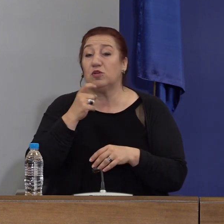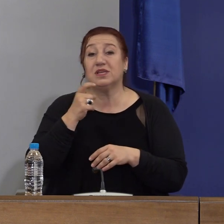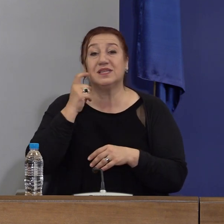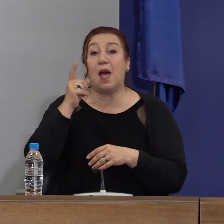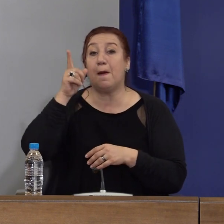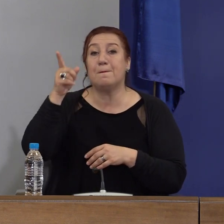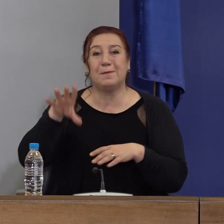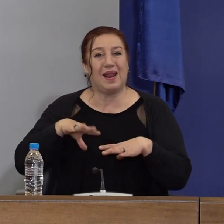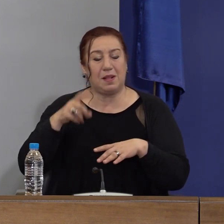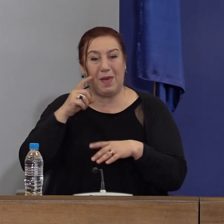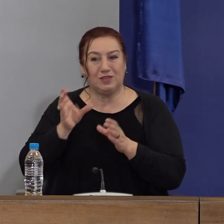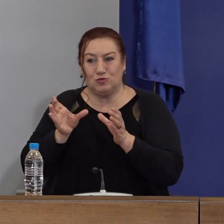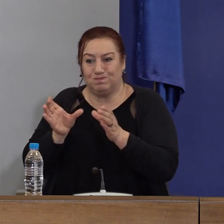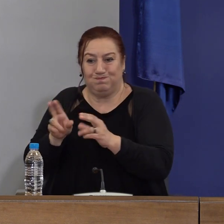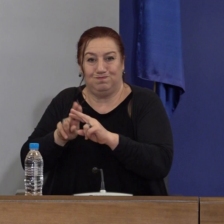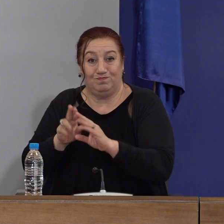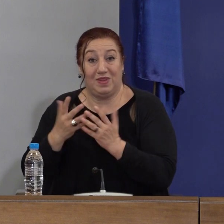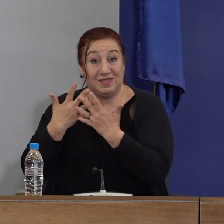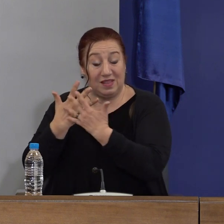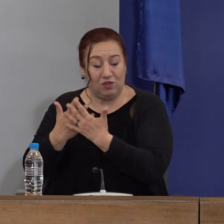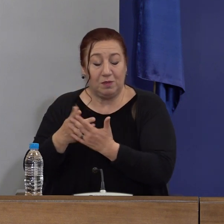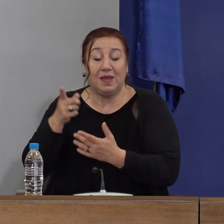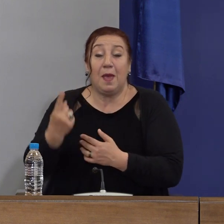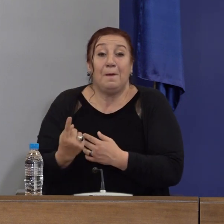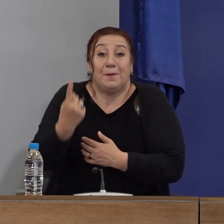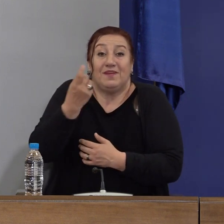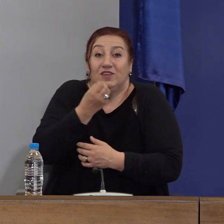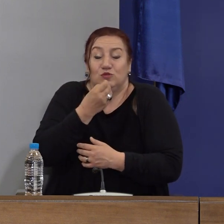първият случай. Банско е международен курорт.